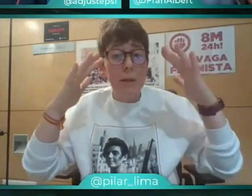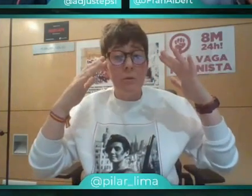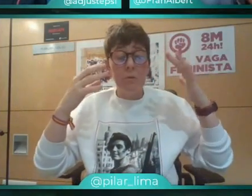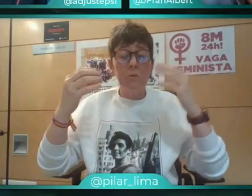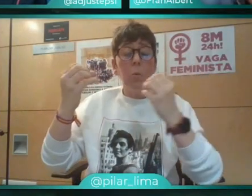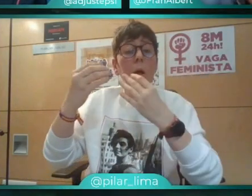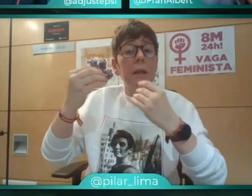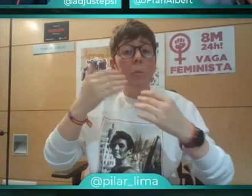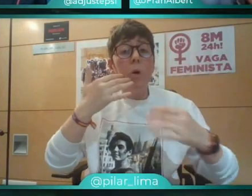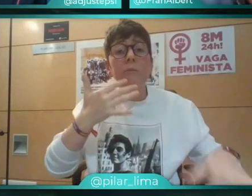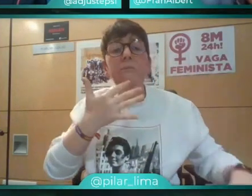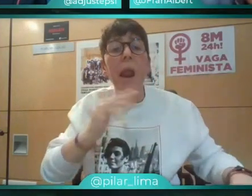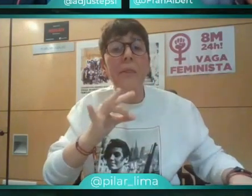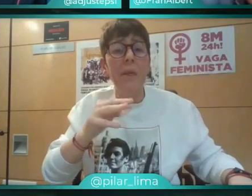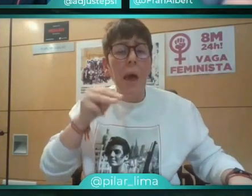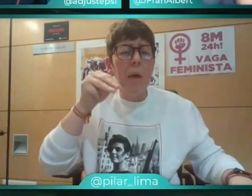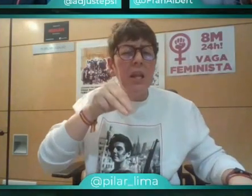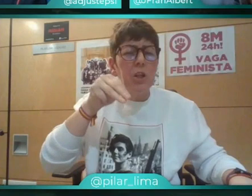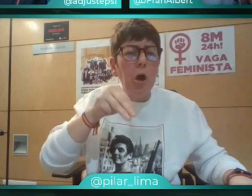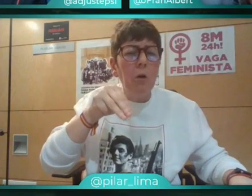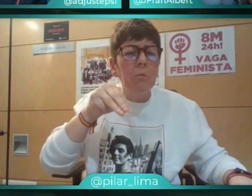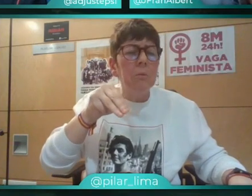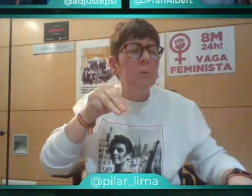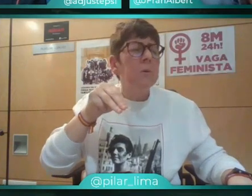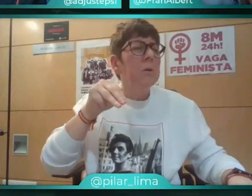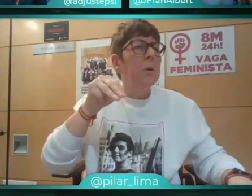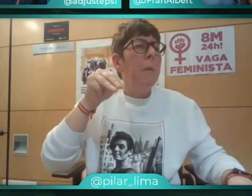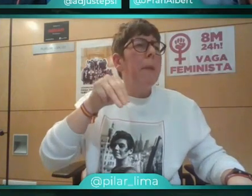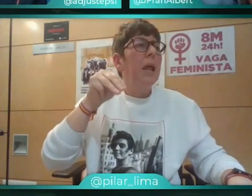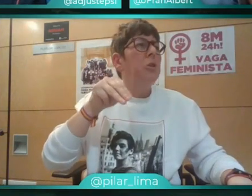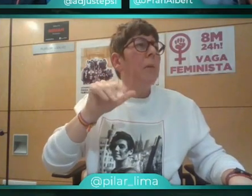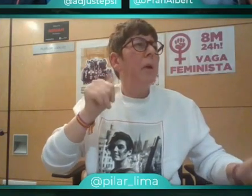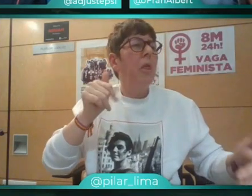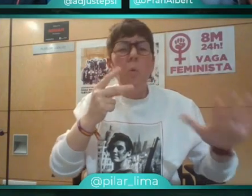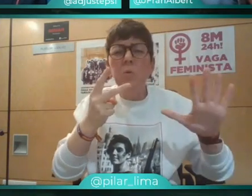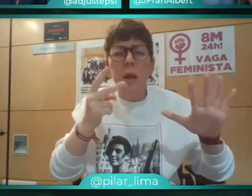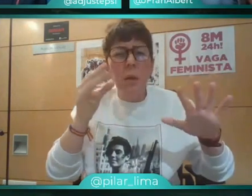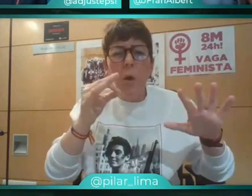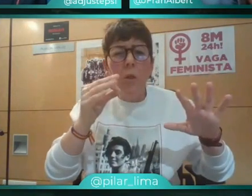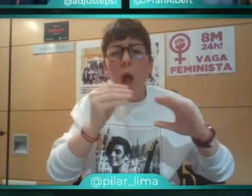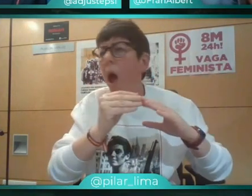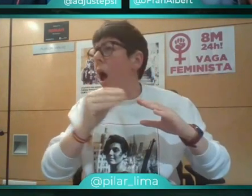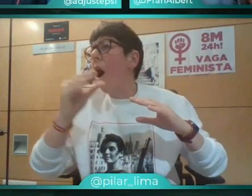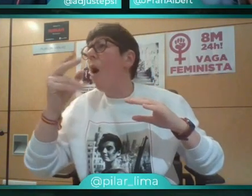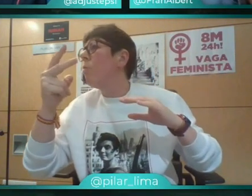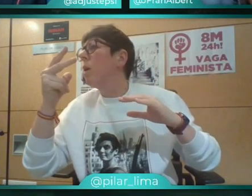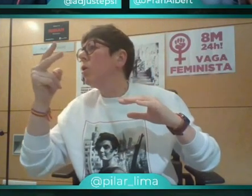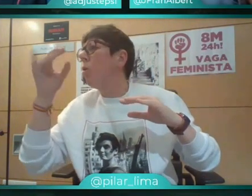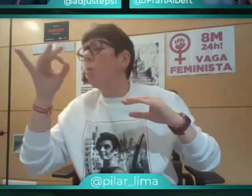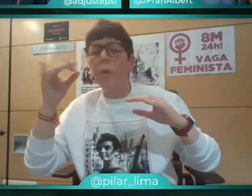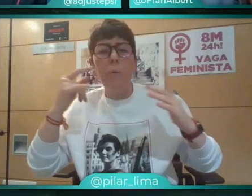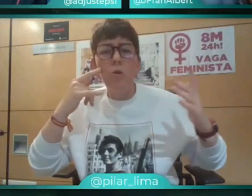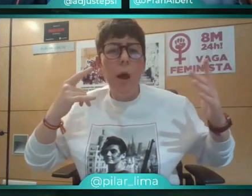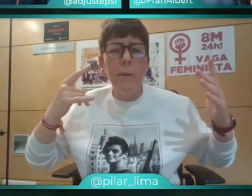y podemos darle un vuelco nunca se sabe cuentan que en Francia me lenchón empezó con un